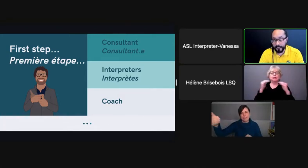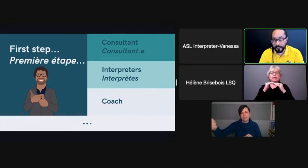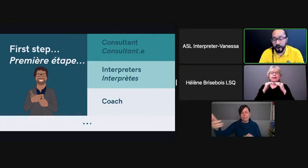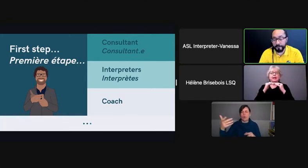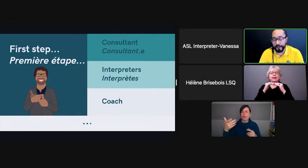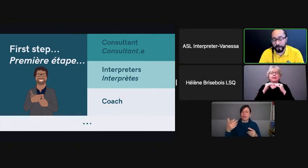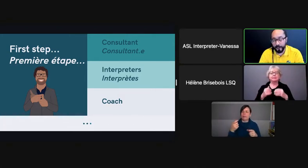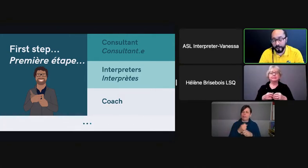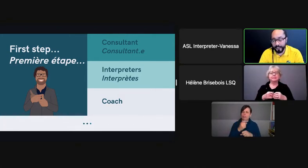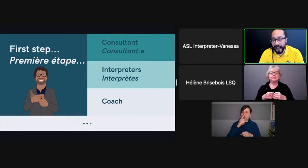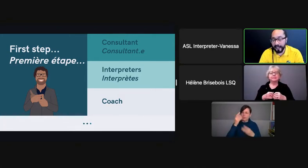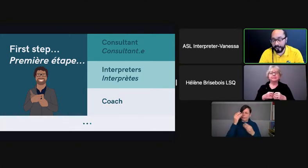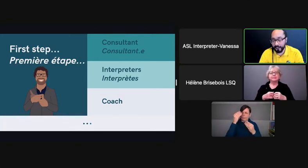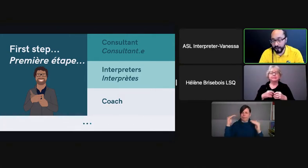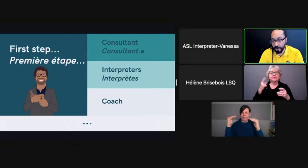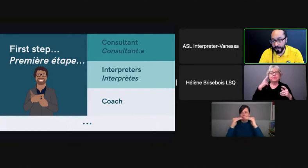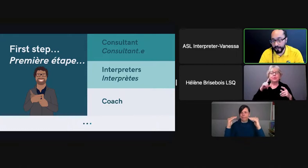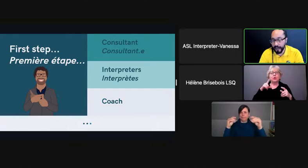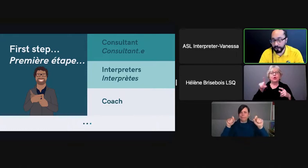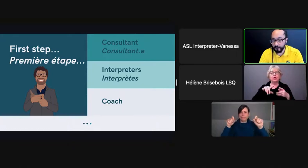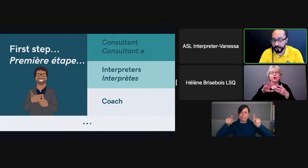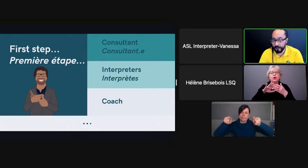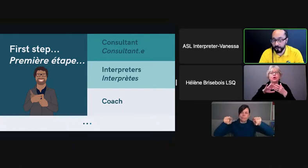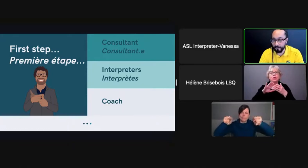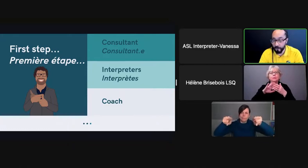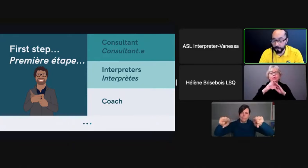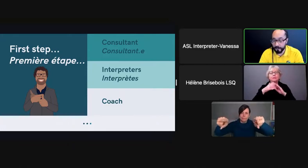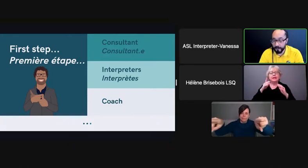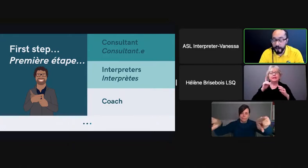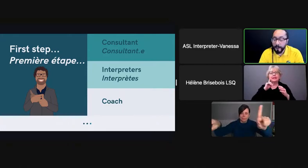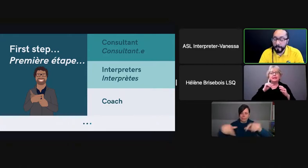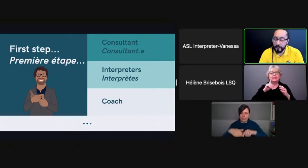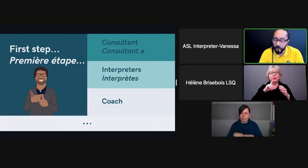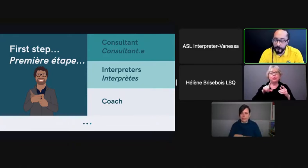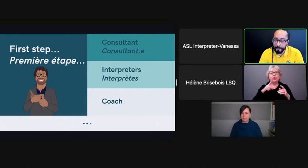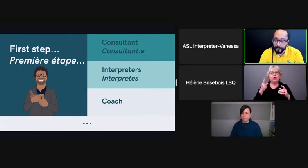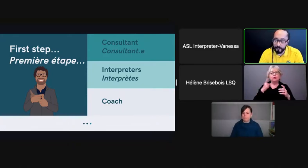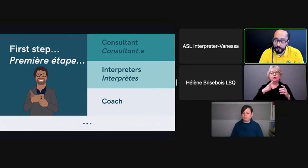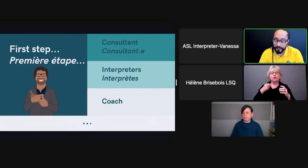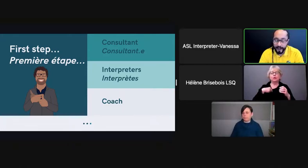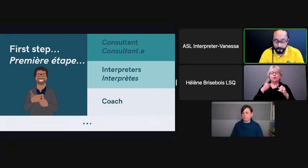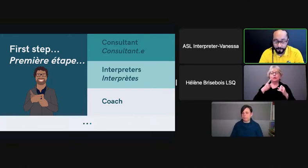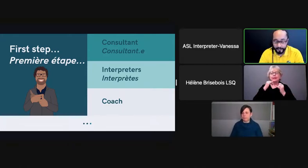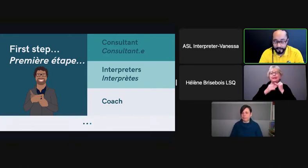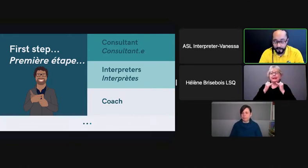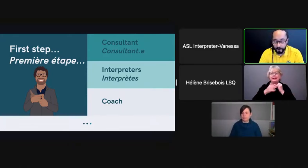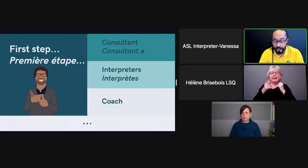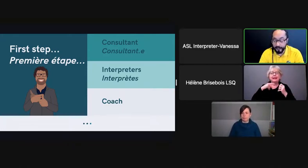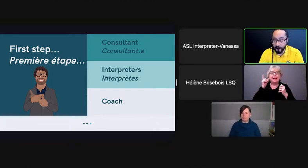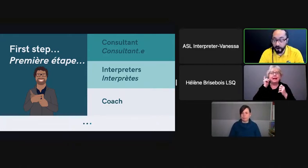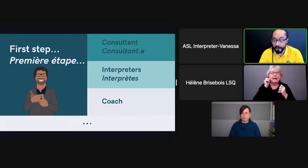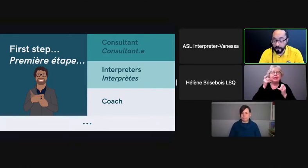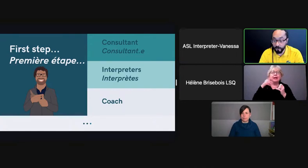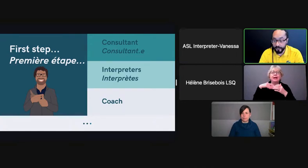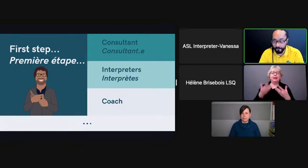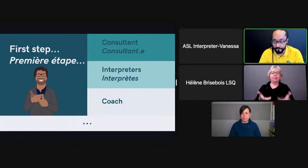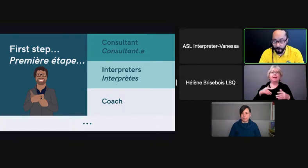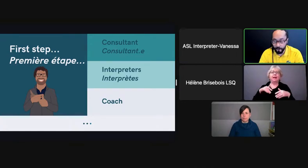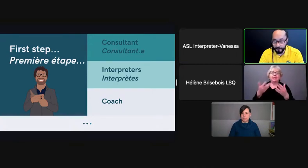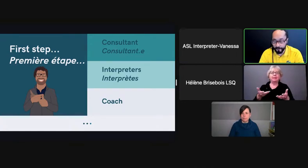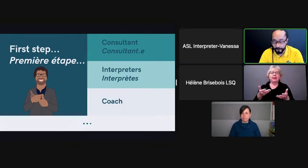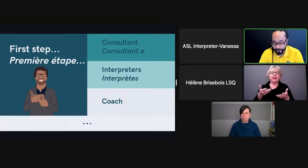Mais avec la communauté des sourds, nous sommes toujours les derniers à tout savoir. Mais vous voulez vous assurer que tout le